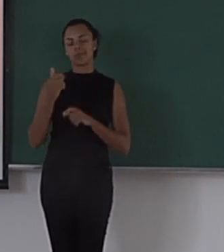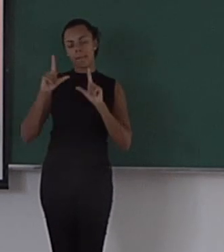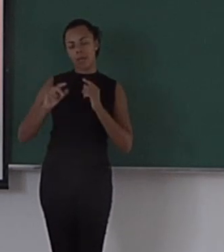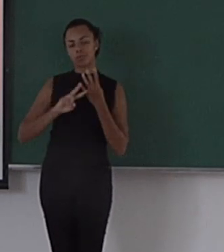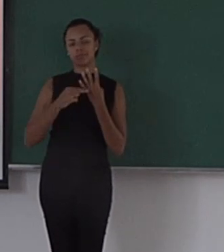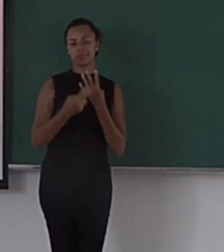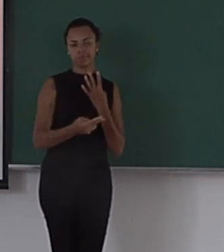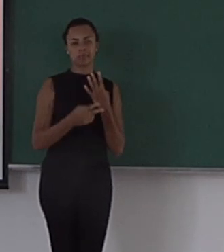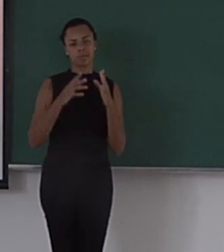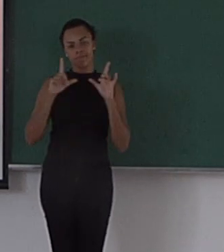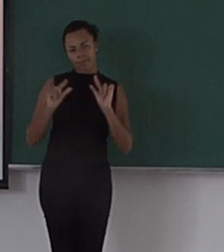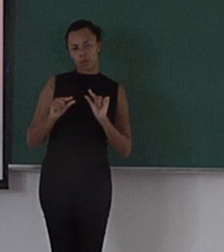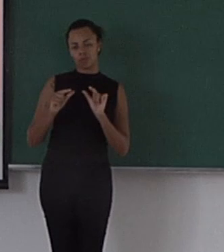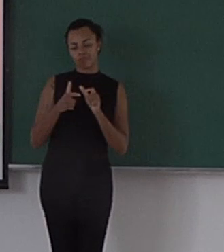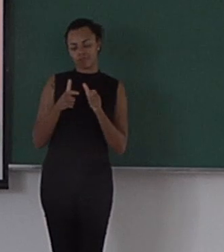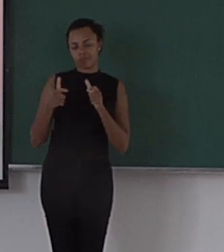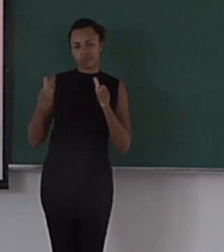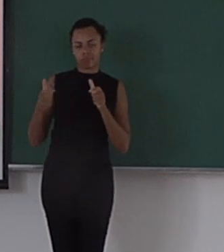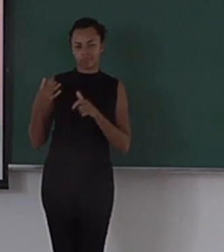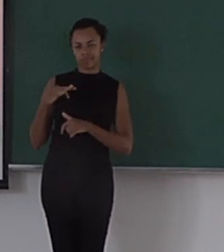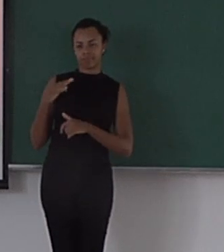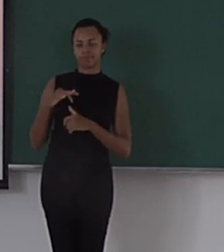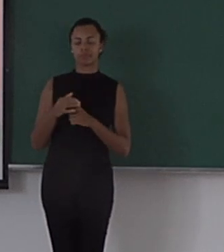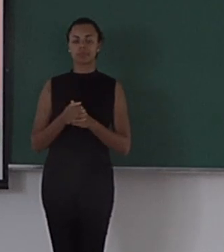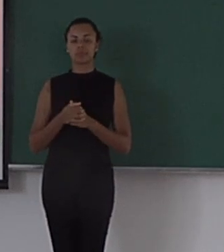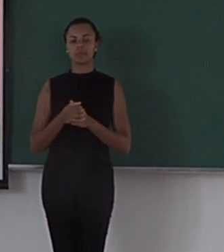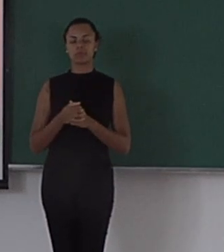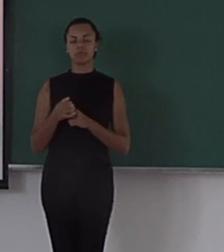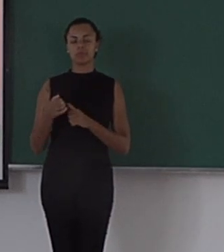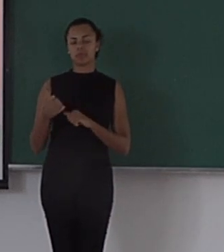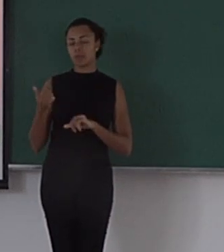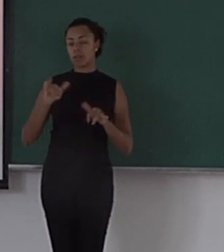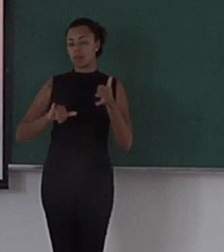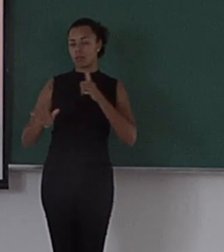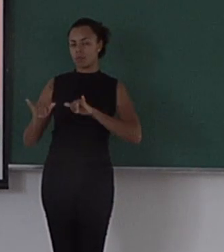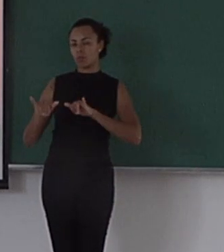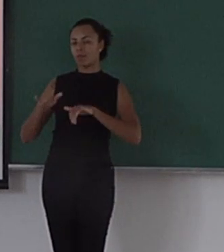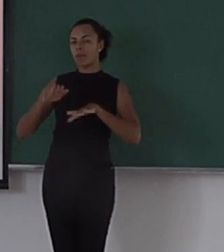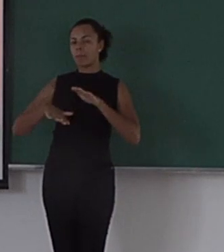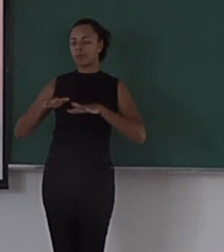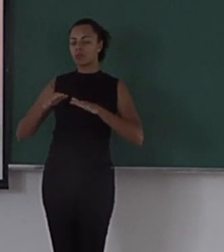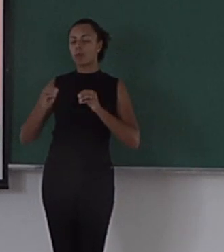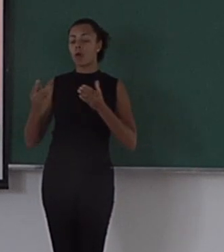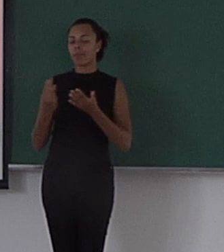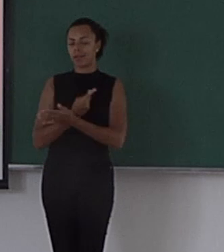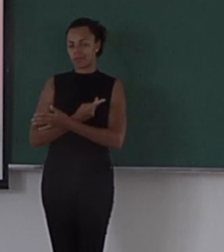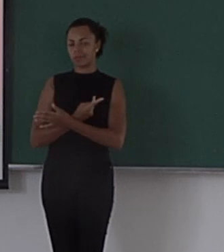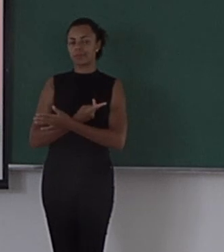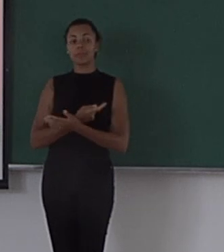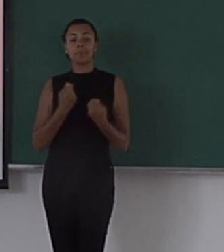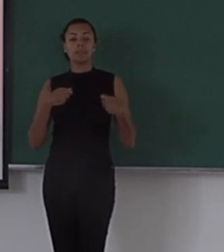sequela, menor será o dano, né? E os agentes químicos diferem de modo de ação. Então a gente tem